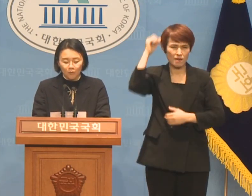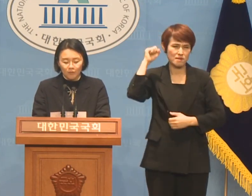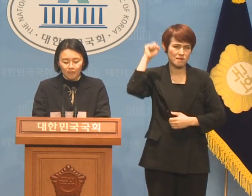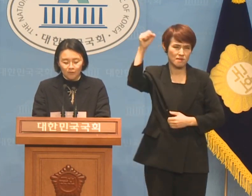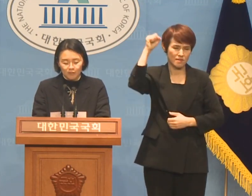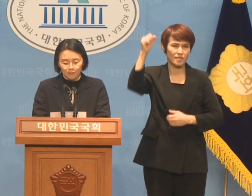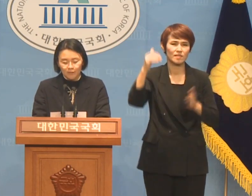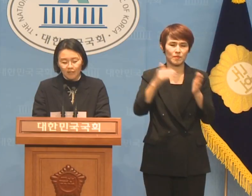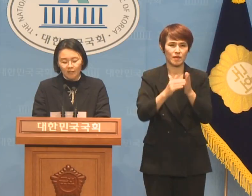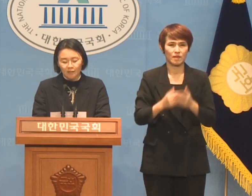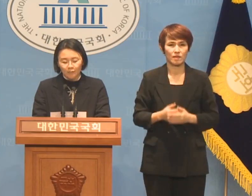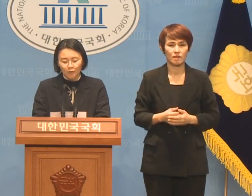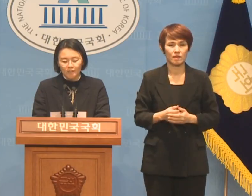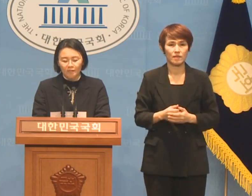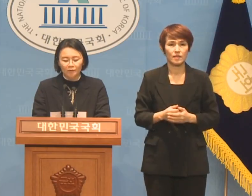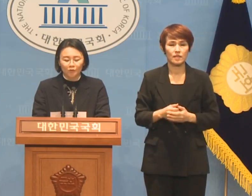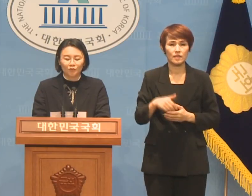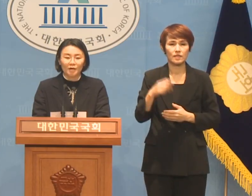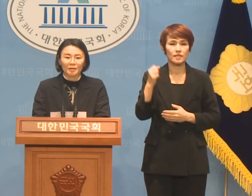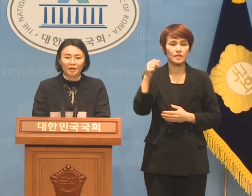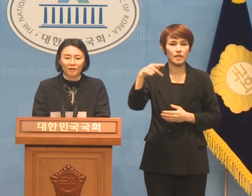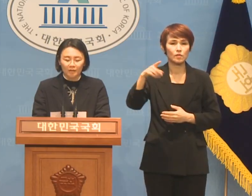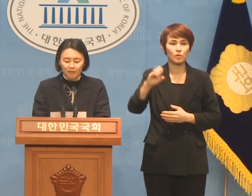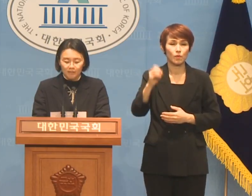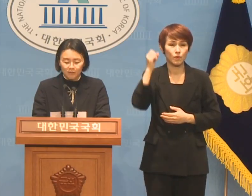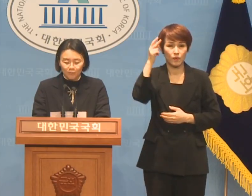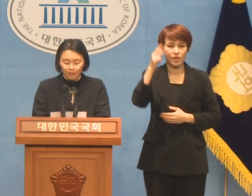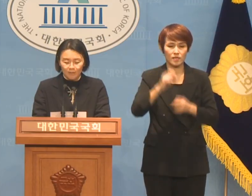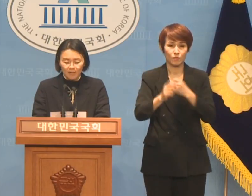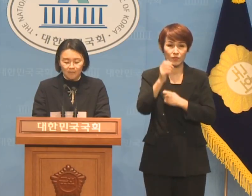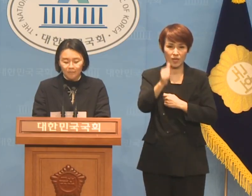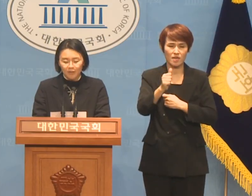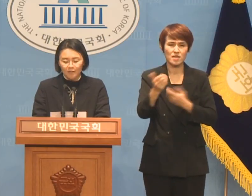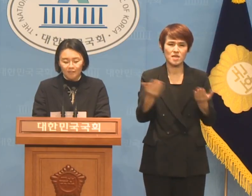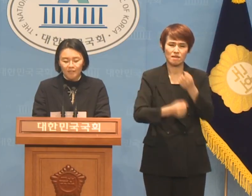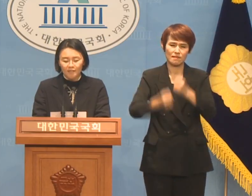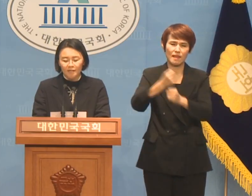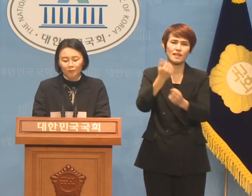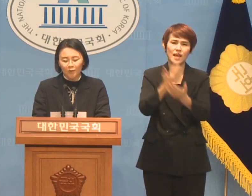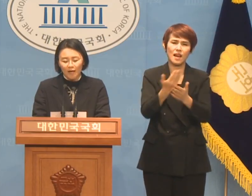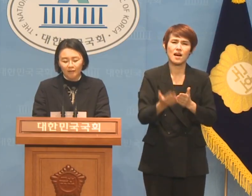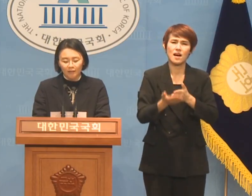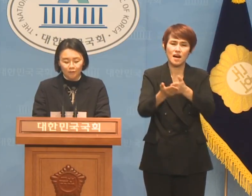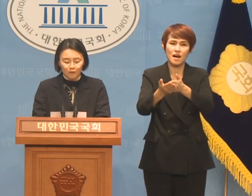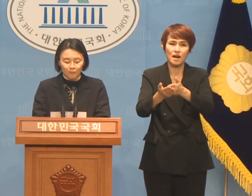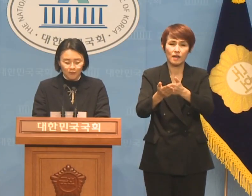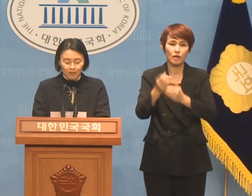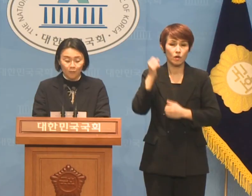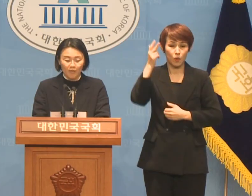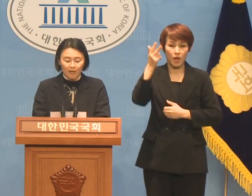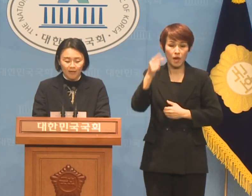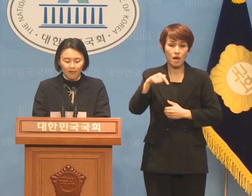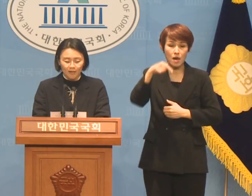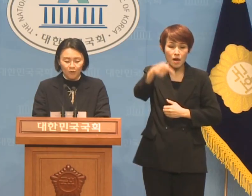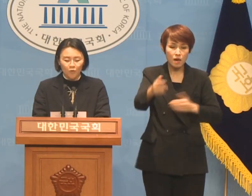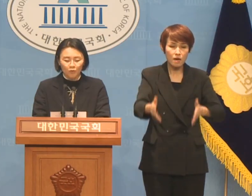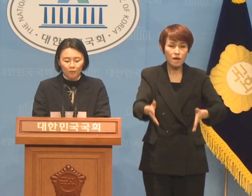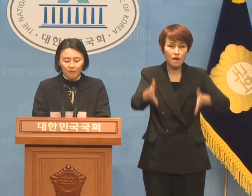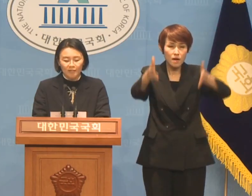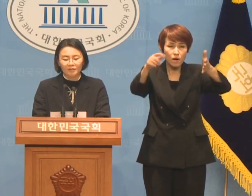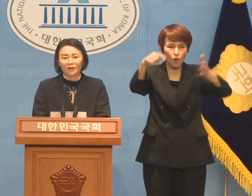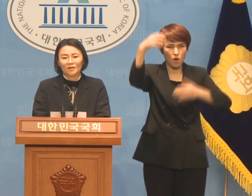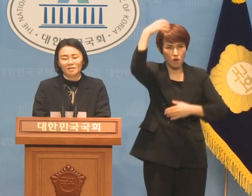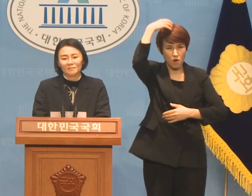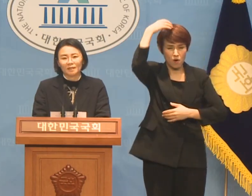세종호텔의 고진수 지부장이 복직을 촉구하며 세종호텔 맞은편 지하차도 안내 구조물에 올라